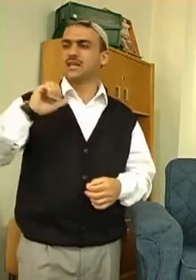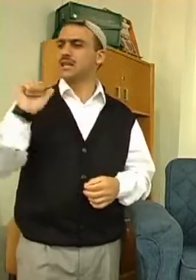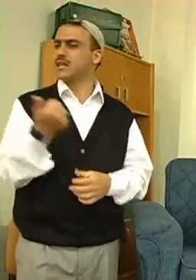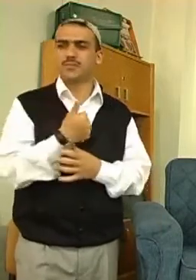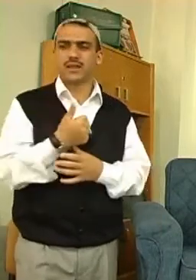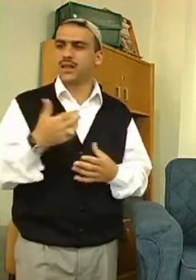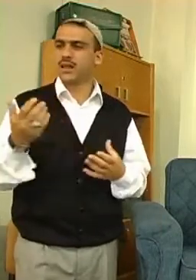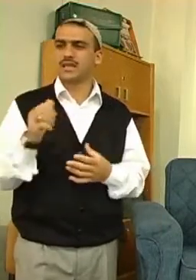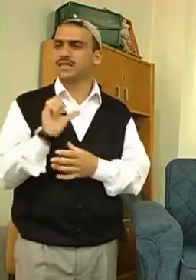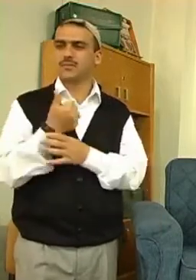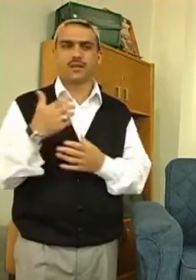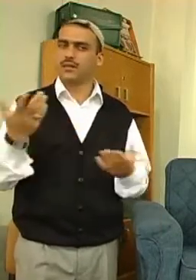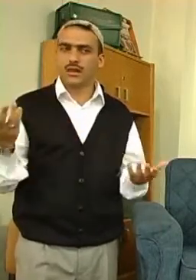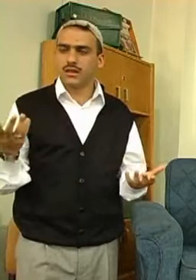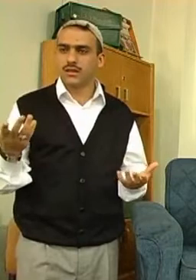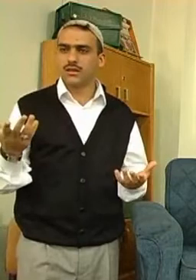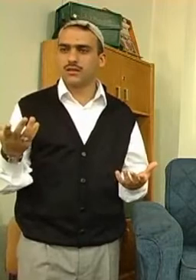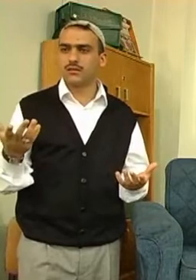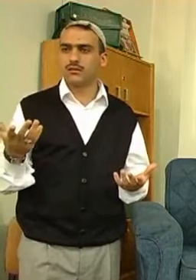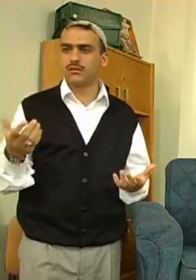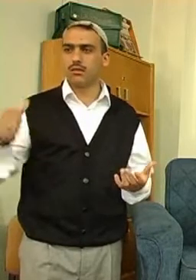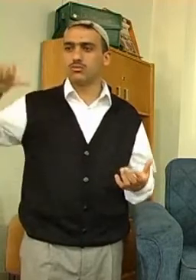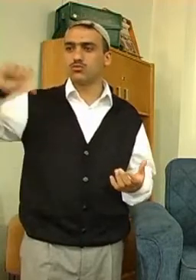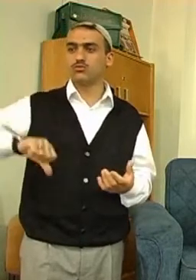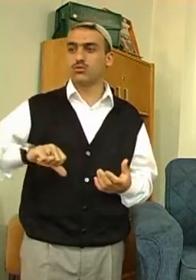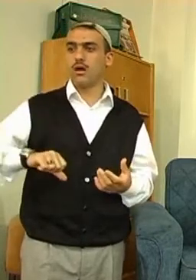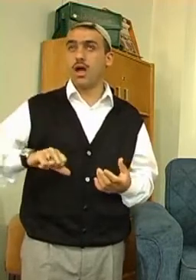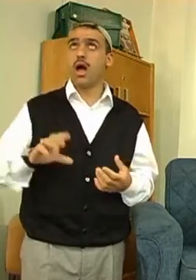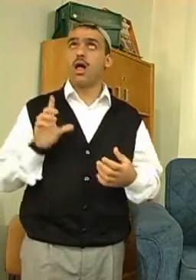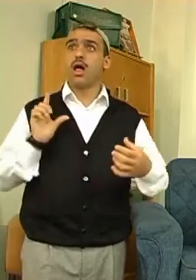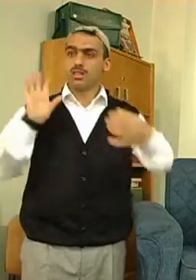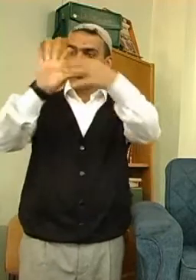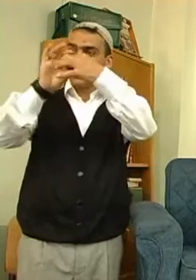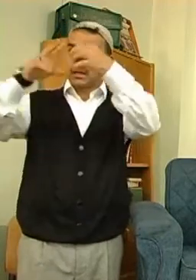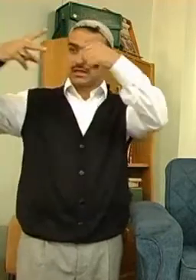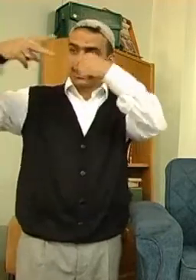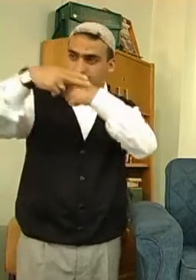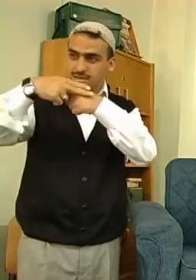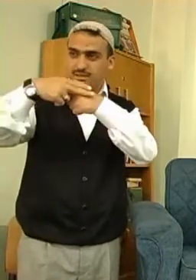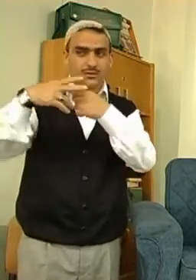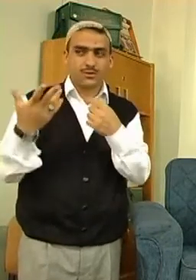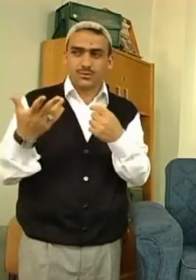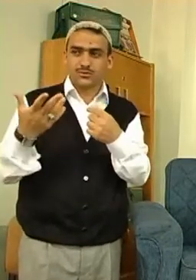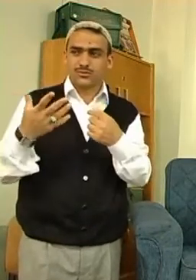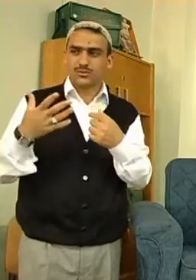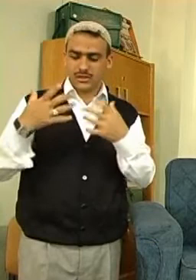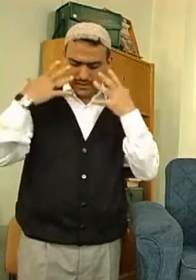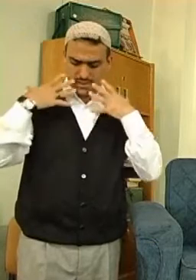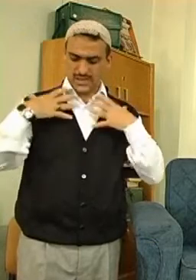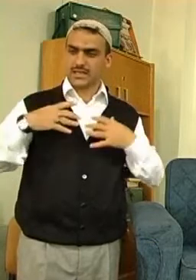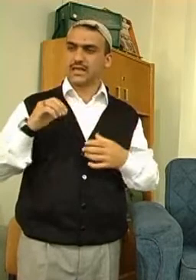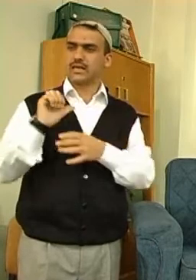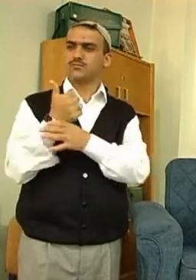neyse, sanatı neyse, oradan ne kadar ücret hak ediyorsa o kadarlık bir adam olur. İnsan, insan bu değildir